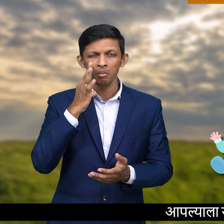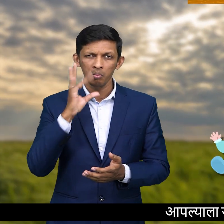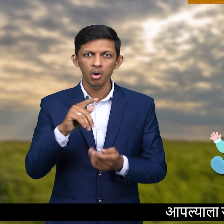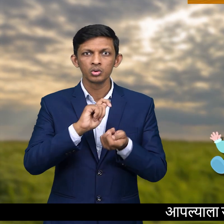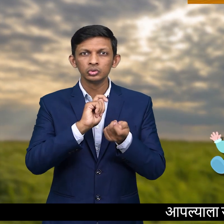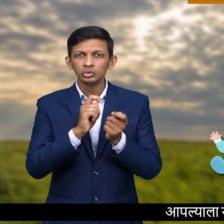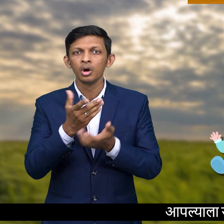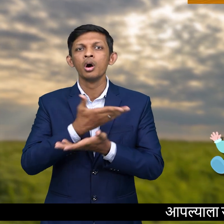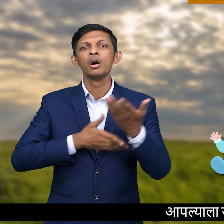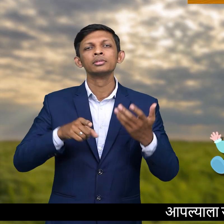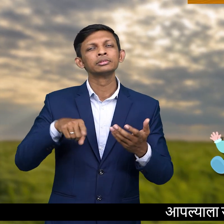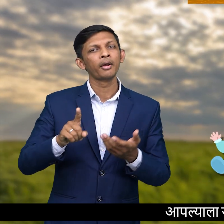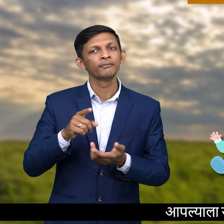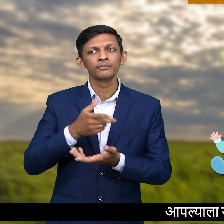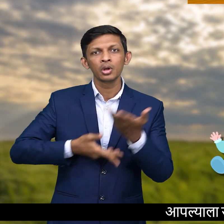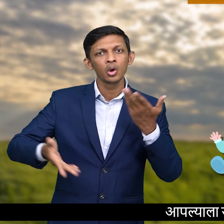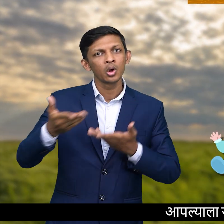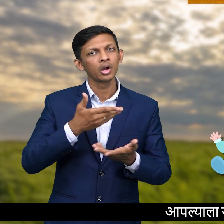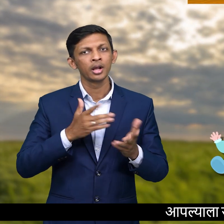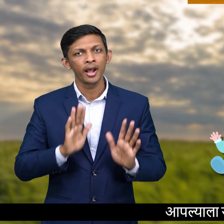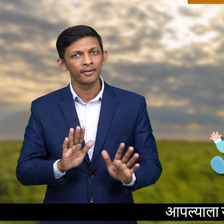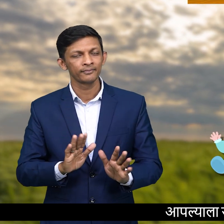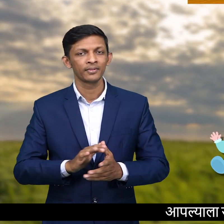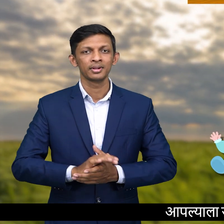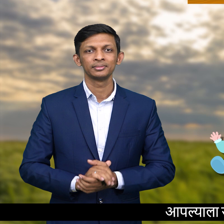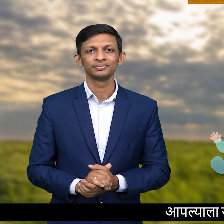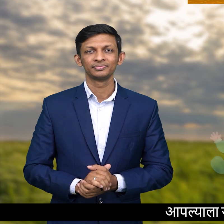आपल्याला स्वतःमध्येही बदल दिसून येतात.